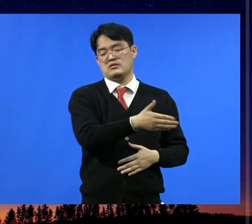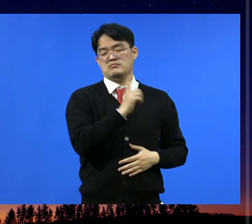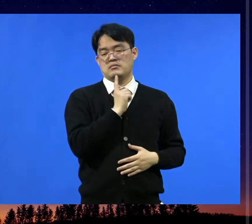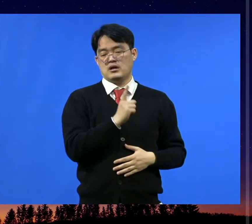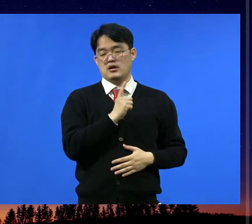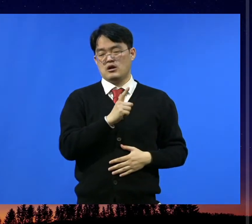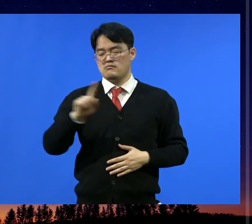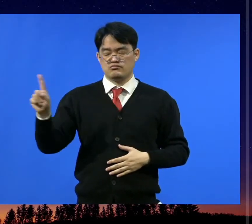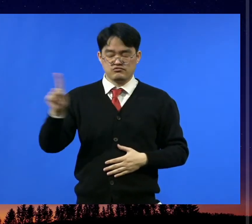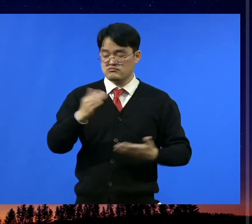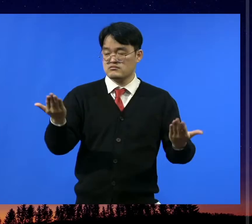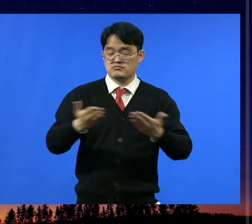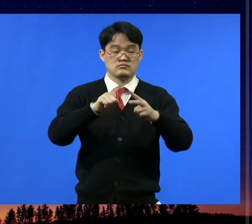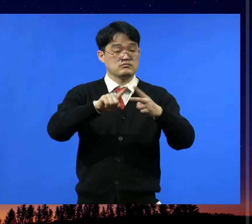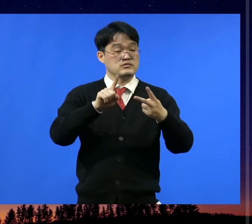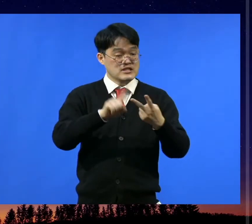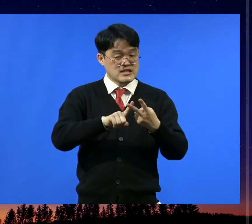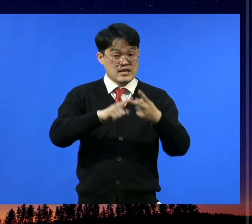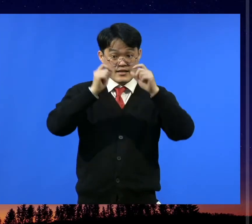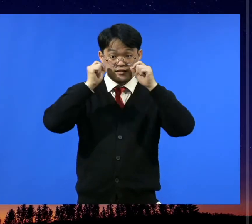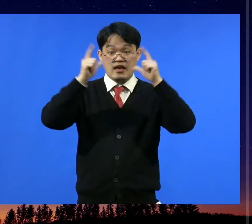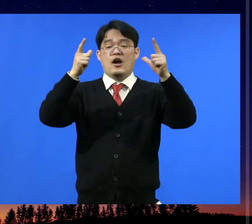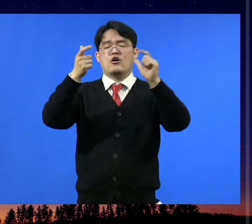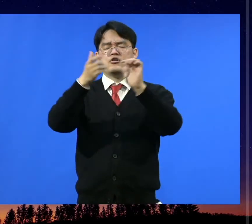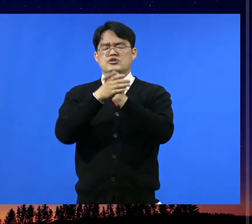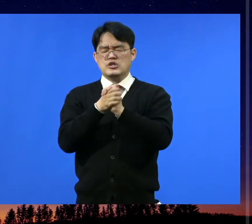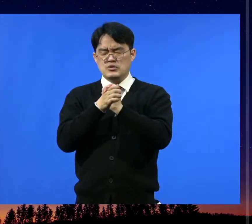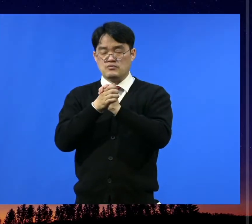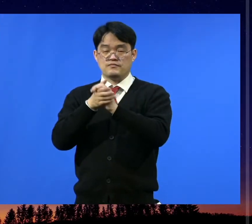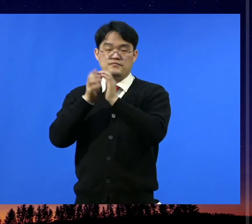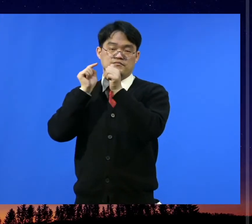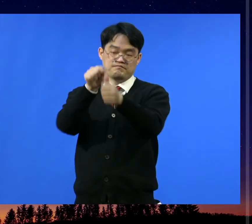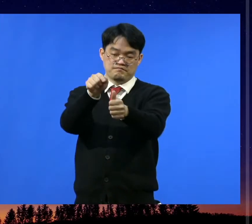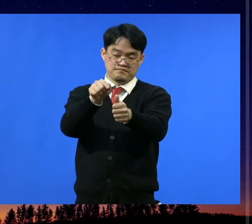어떤 일이든지 깨어 기도를 해야 된다는 거죠.